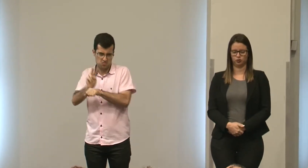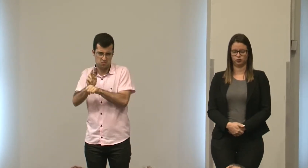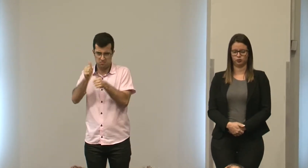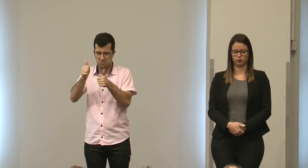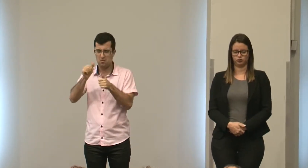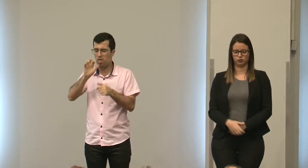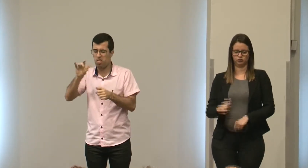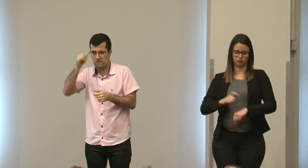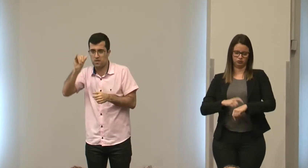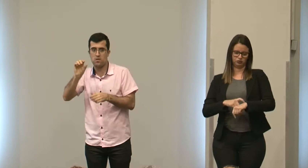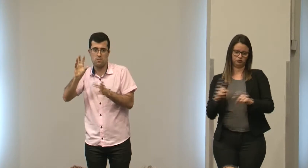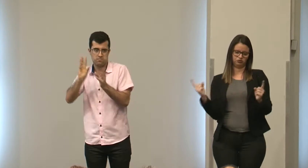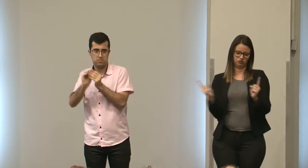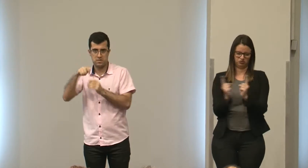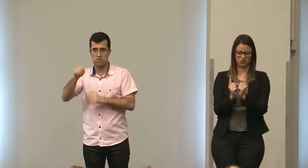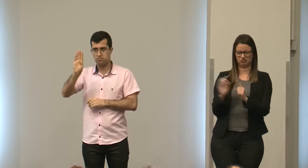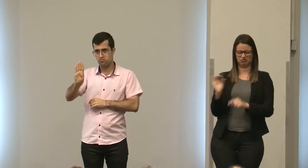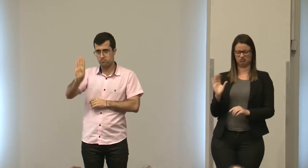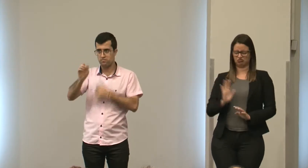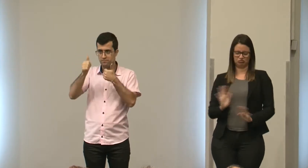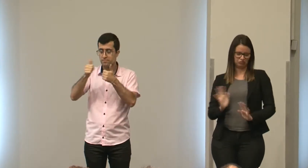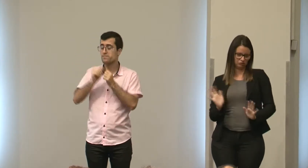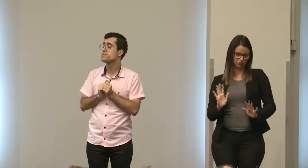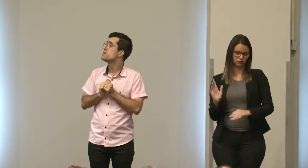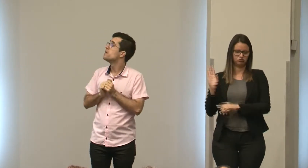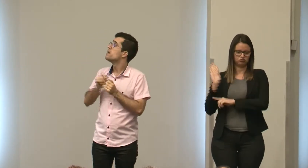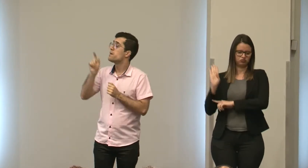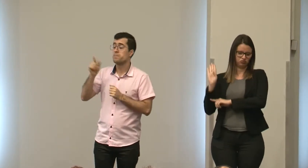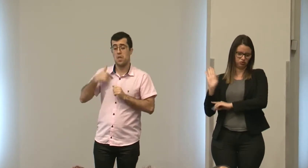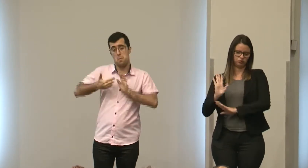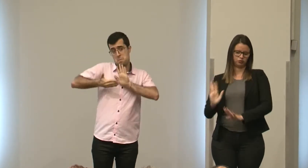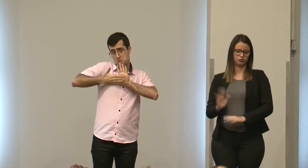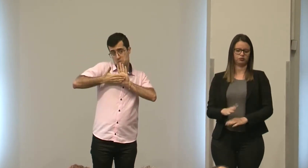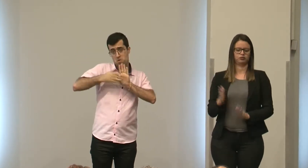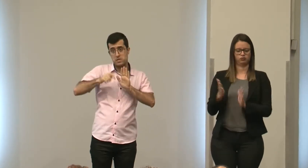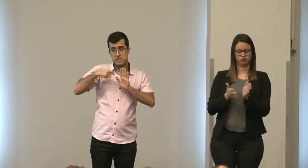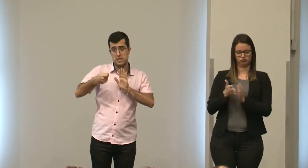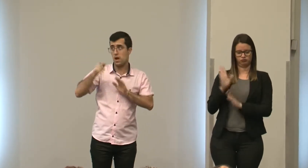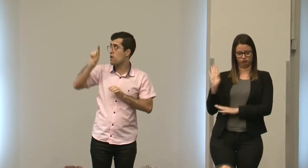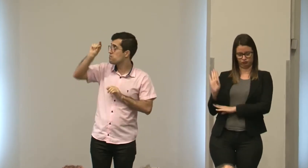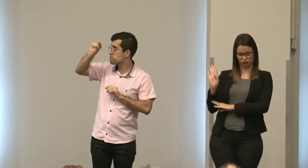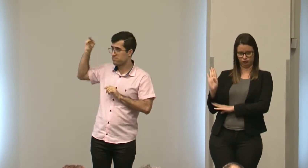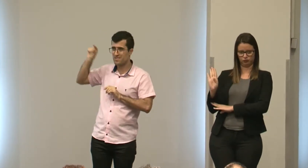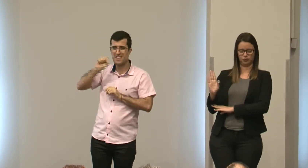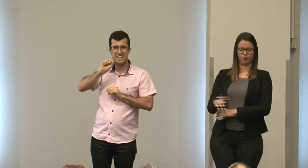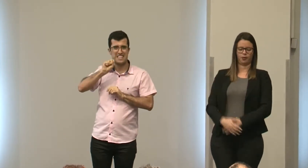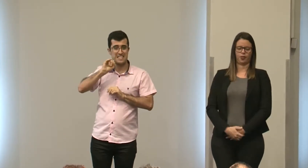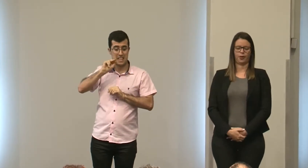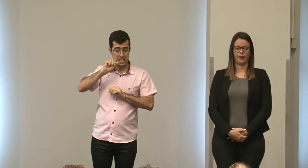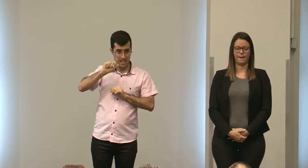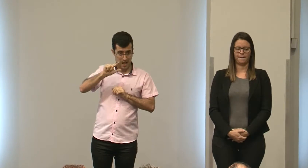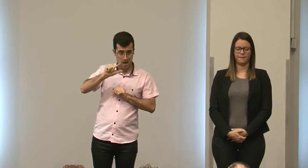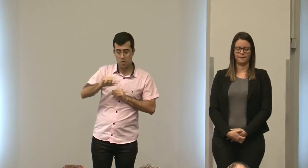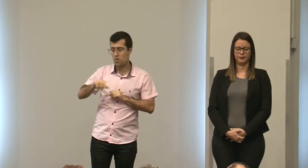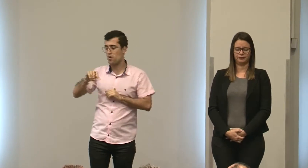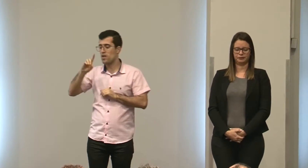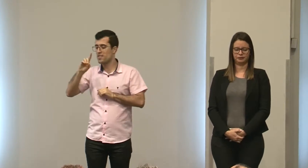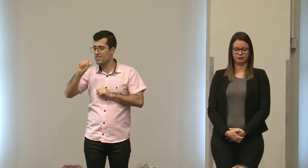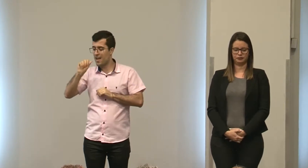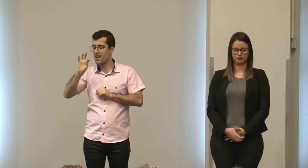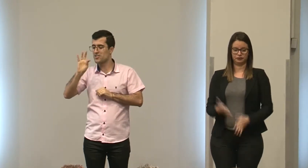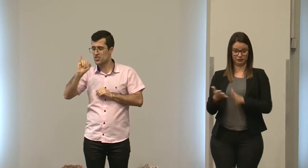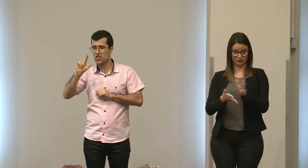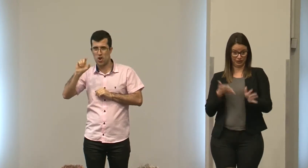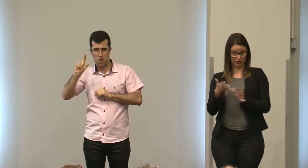Sobre a teoria de Bateson. E, então, esse é o sinal que eu vou utilizar para Bateson, para não precisar fazer a